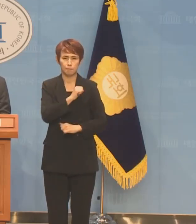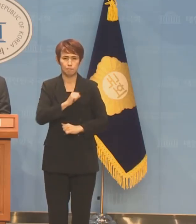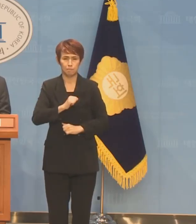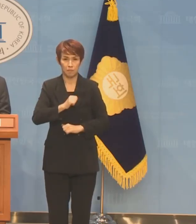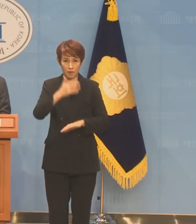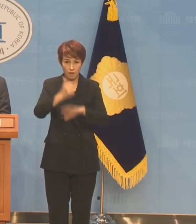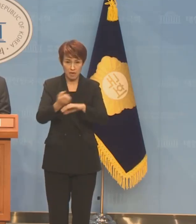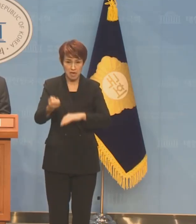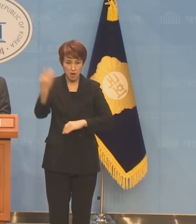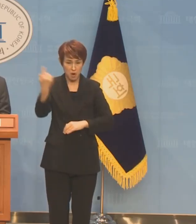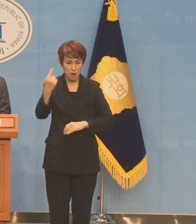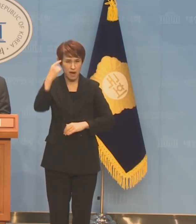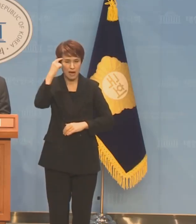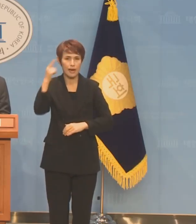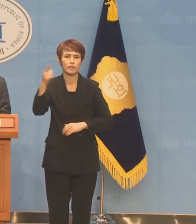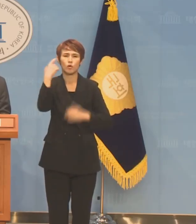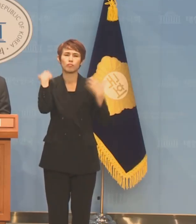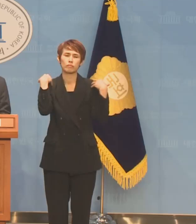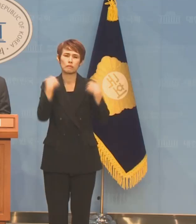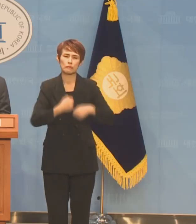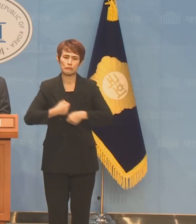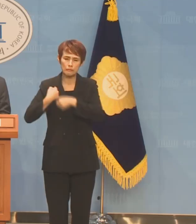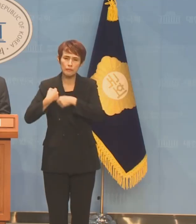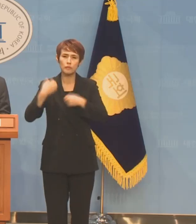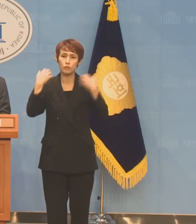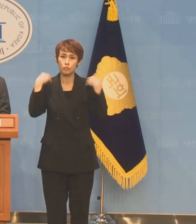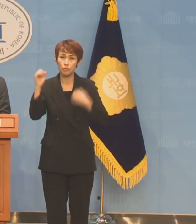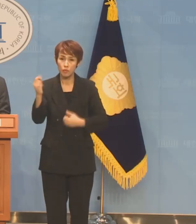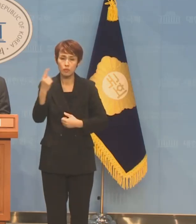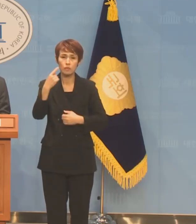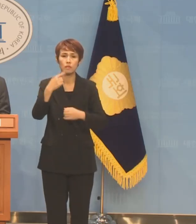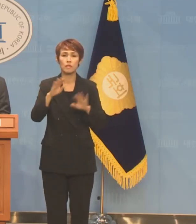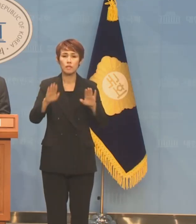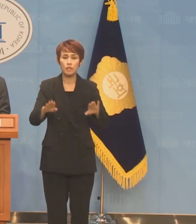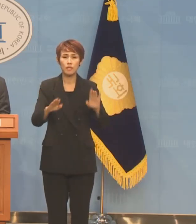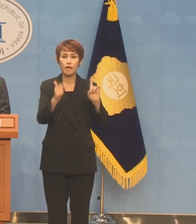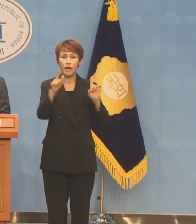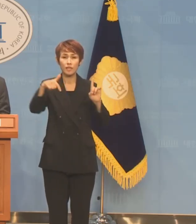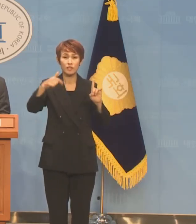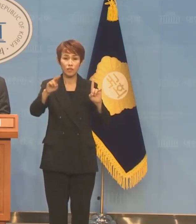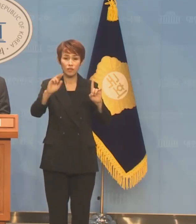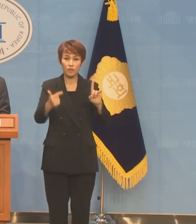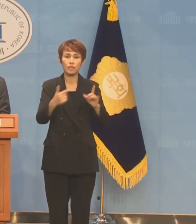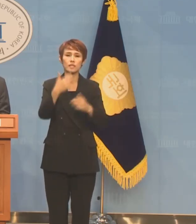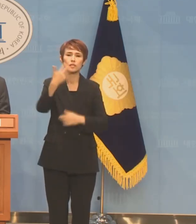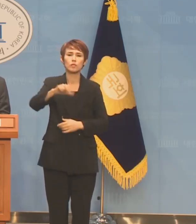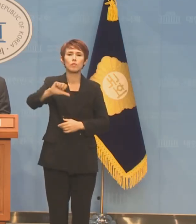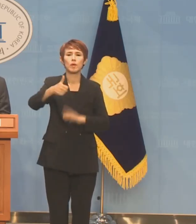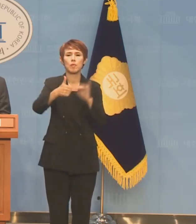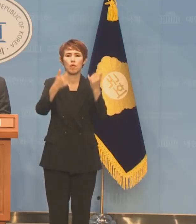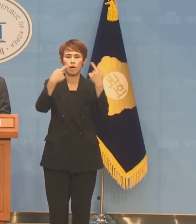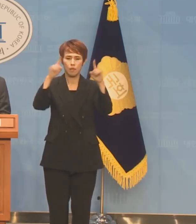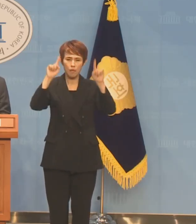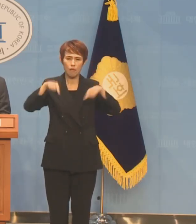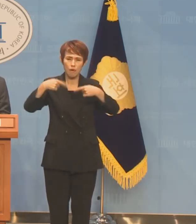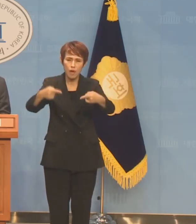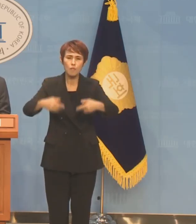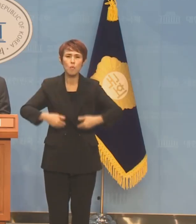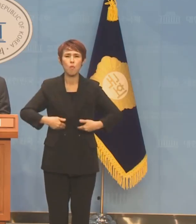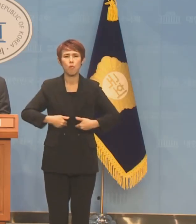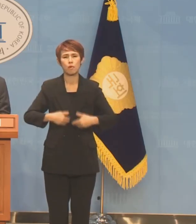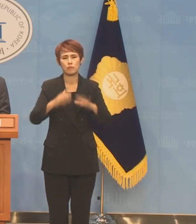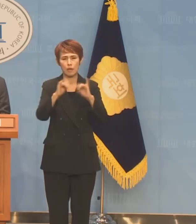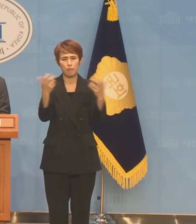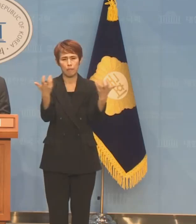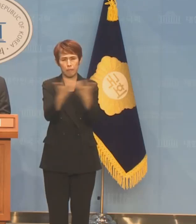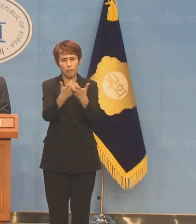정부, 노력도 하지 않은 정부 때문에 한 학년에 7,500명이 수업을 받는 최악의 시나리오가 현실이 될 위기에